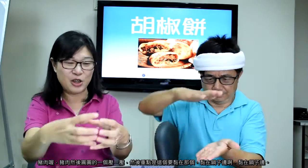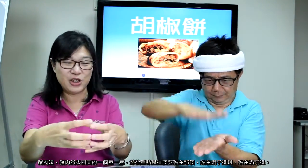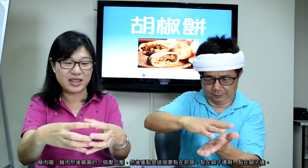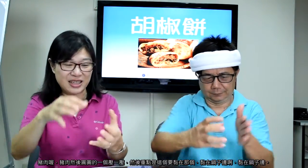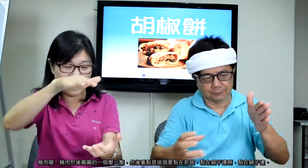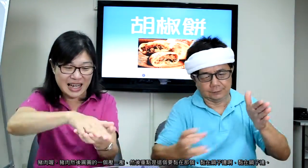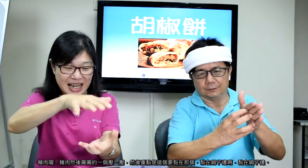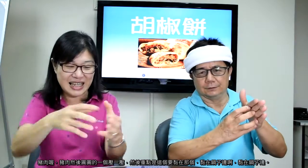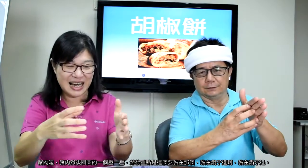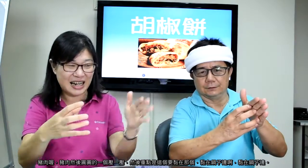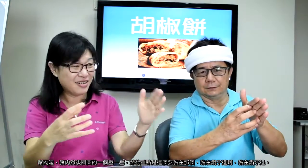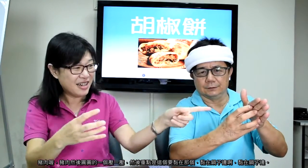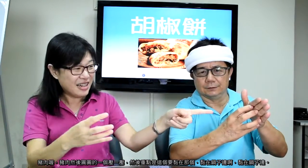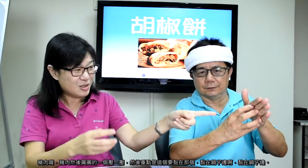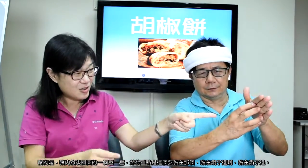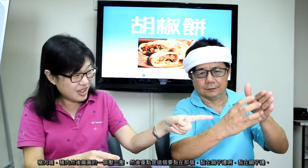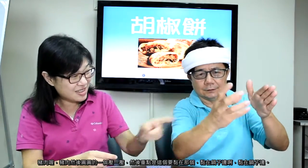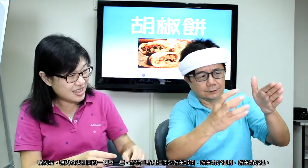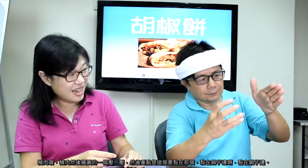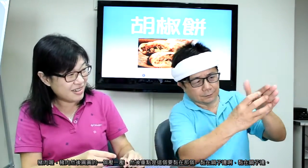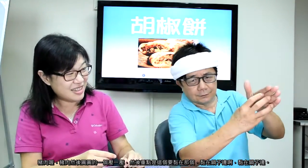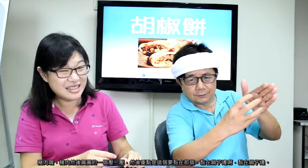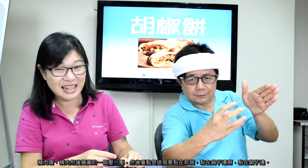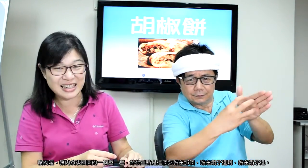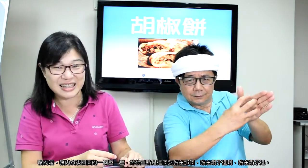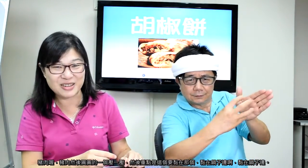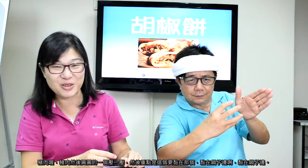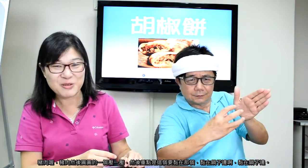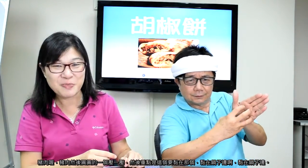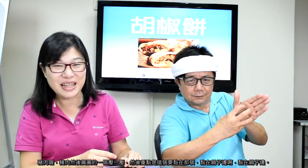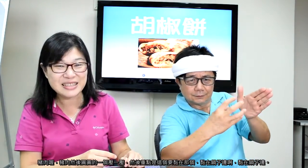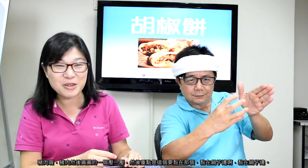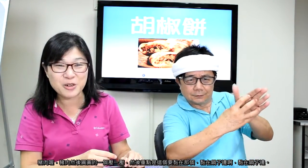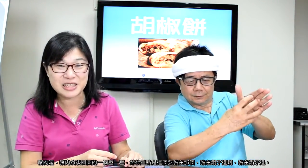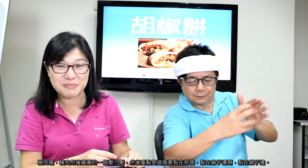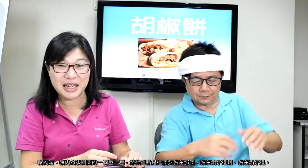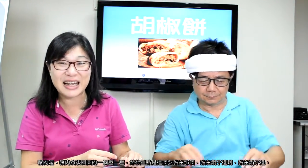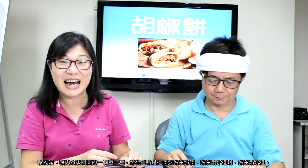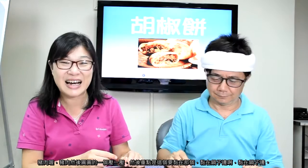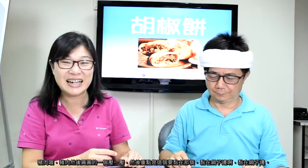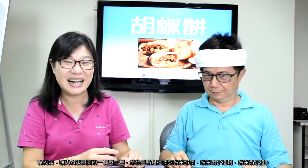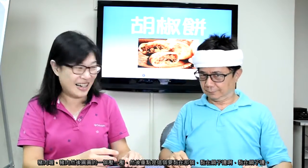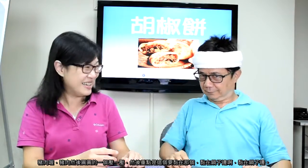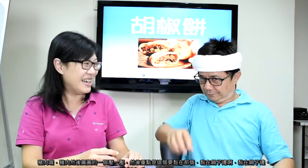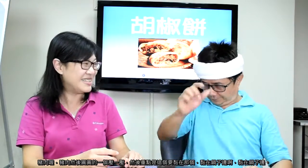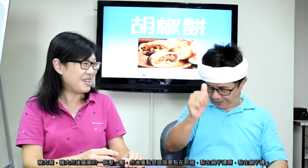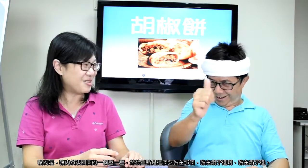圆的一个压一压，然后重点是这个要粘在那个粘在锅子边啊， 粘在锅